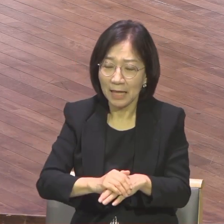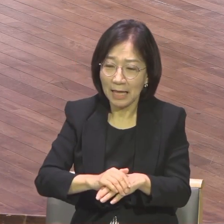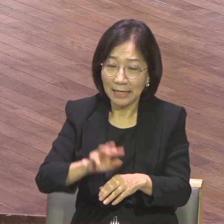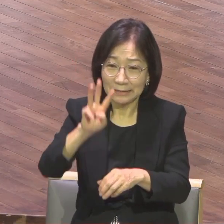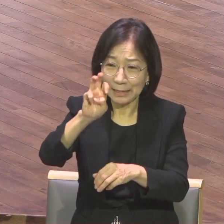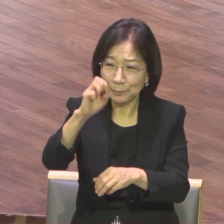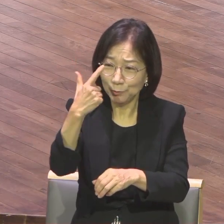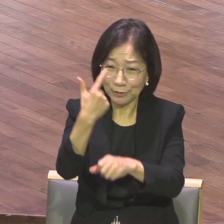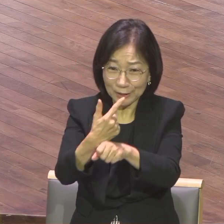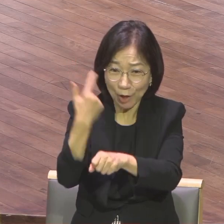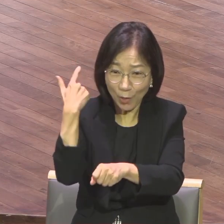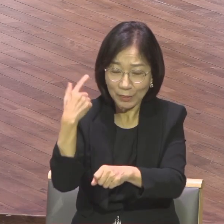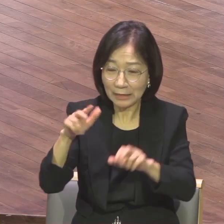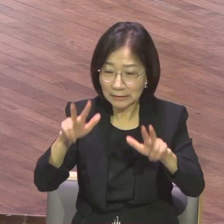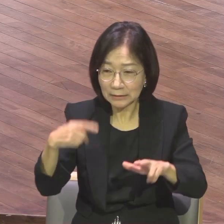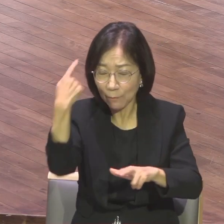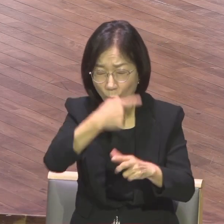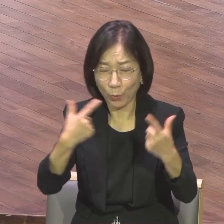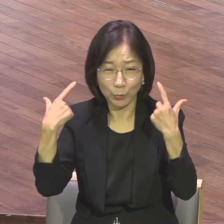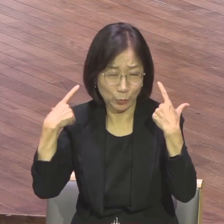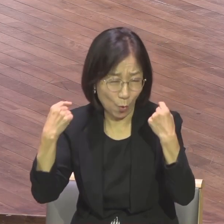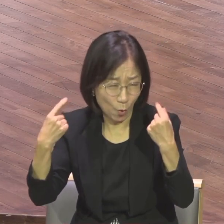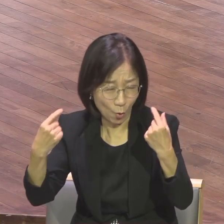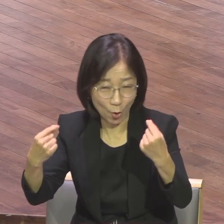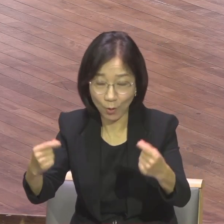립서비스냐? 아닙니다.